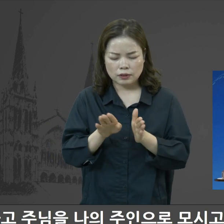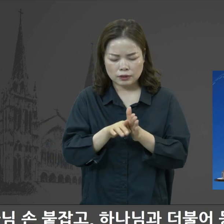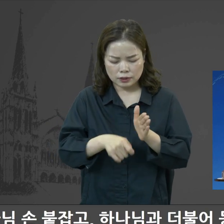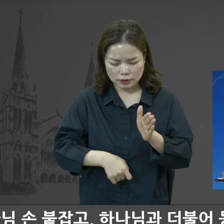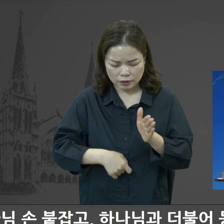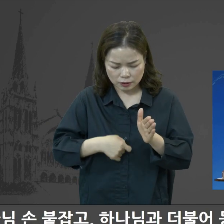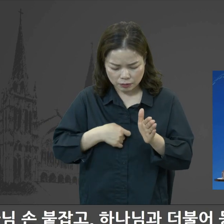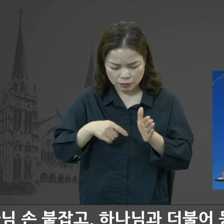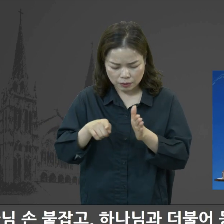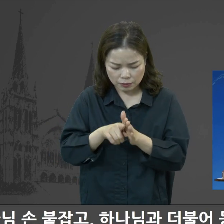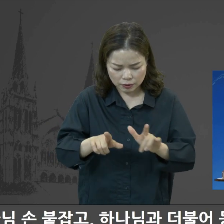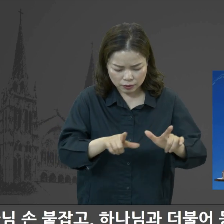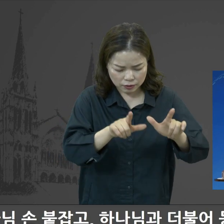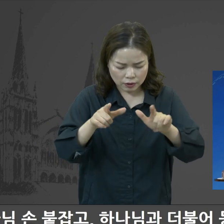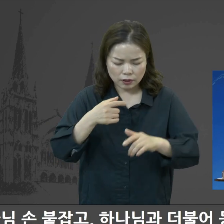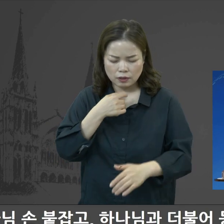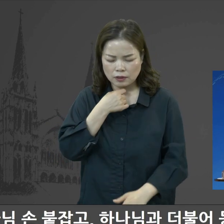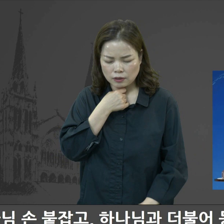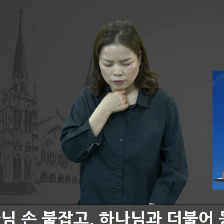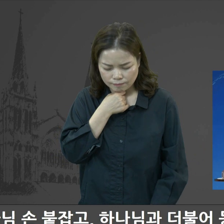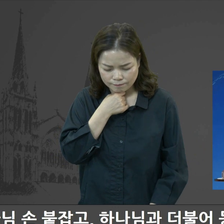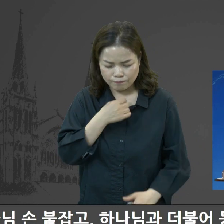신실한 믿음 생활하기 원합니다.